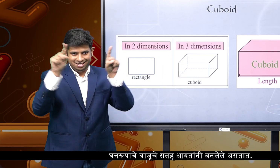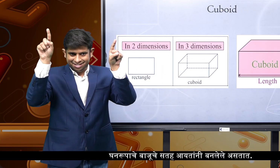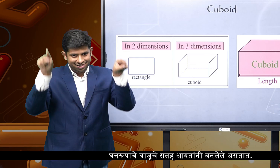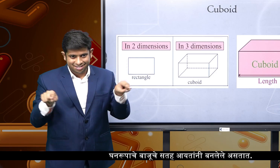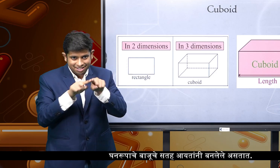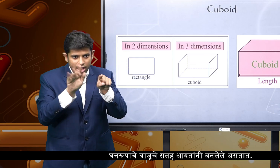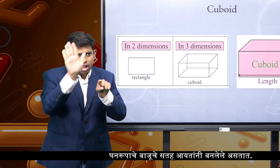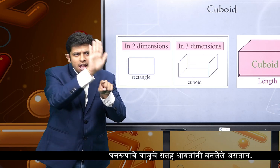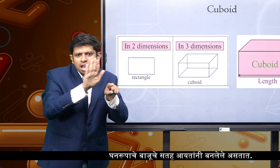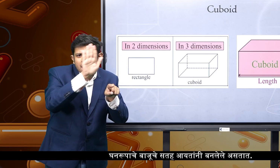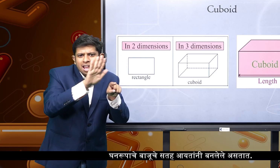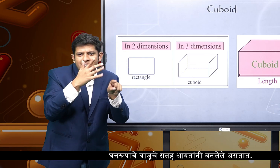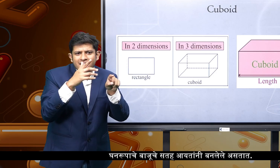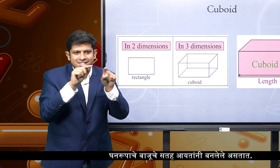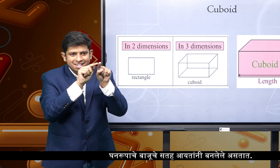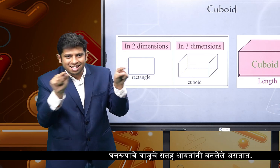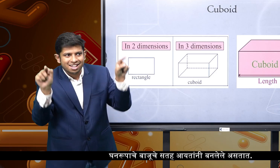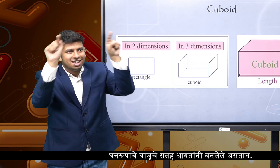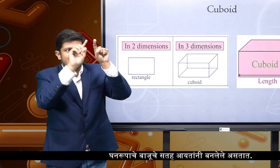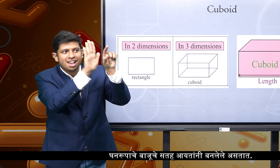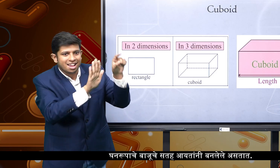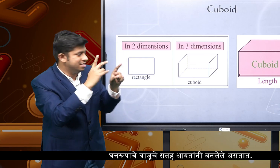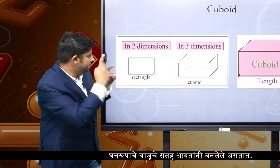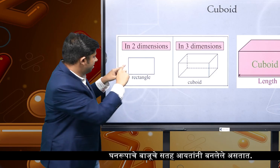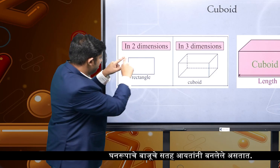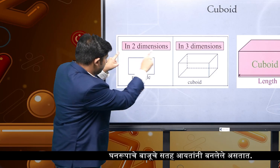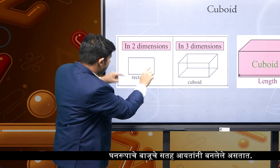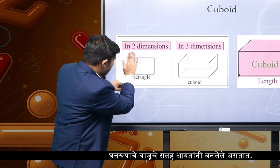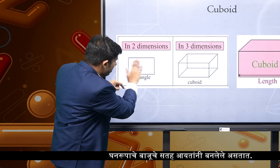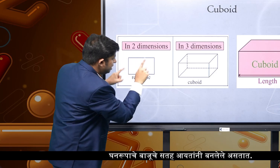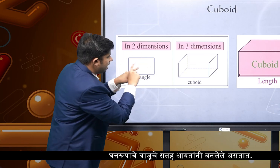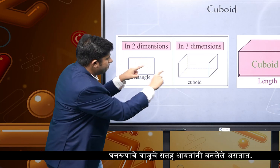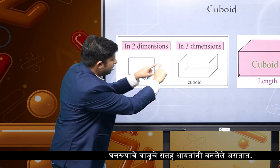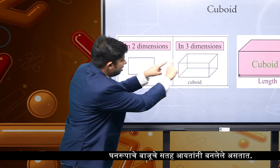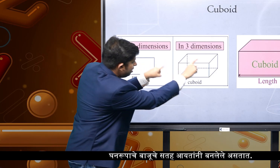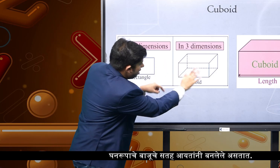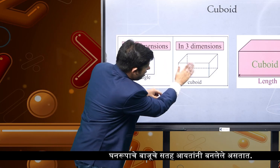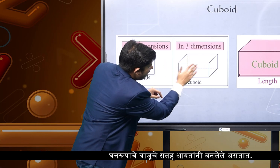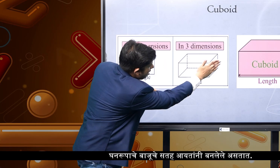घनरूपाचे बाजूचे सतह आयतांनी बनलेले असतात.